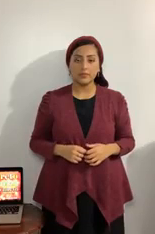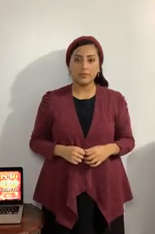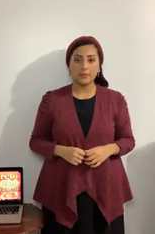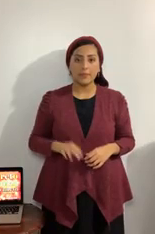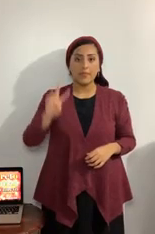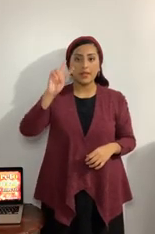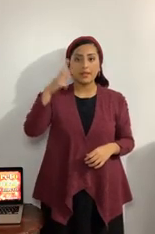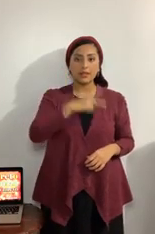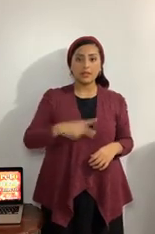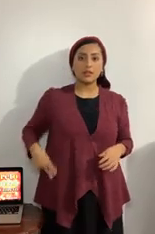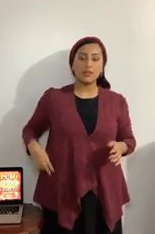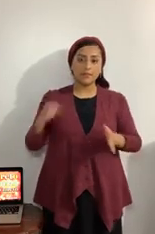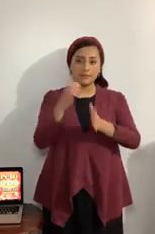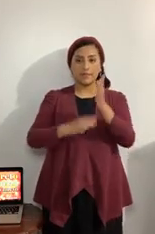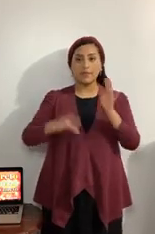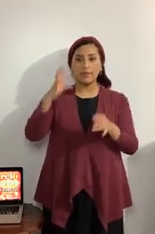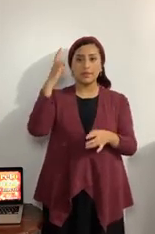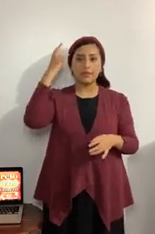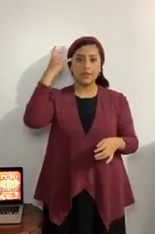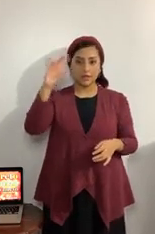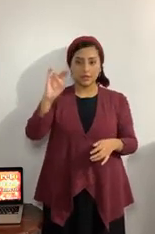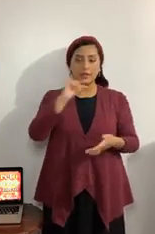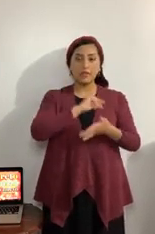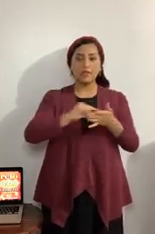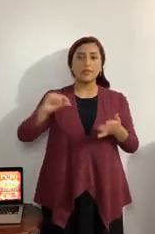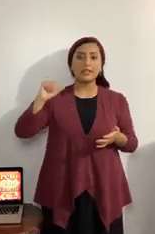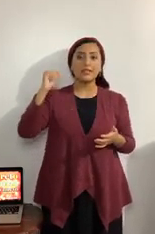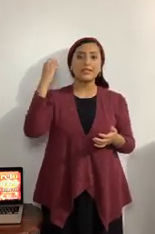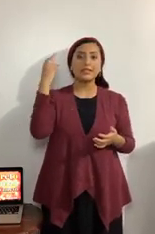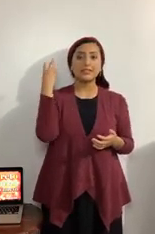de Reyes 17, verso 16.